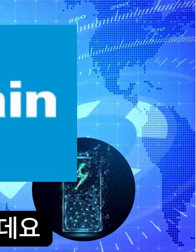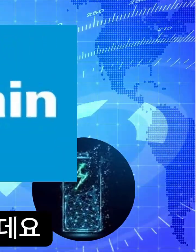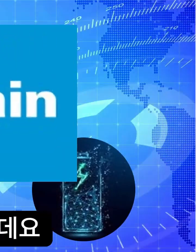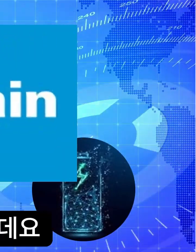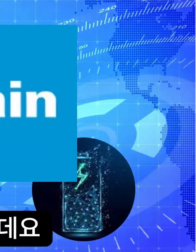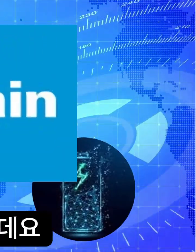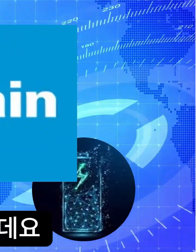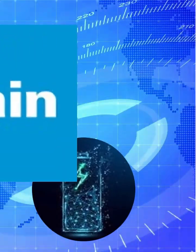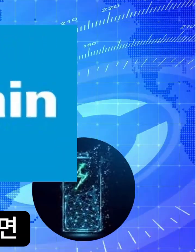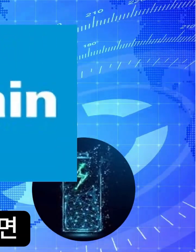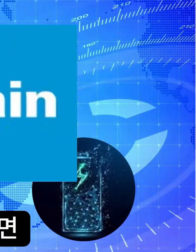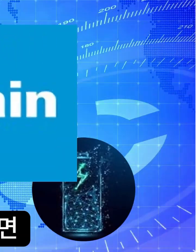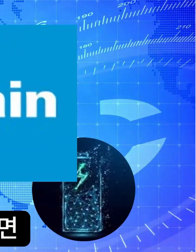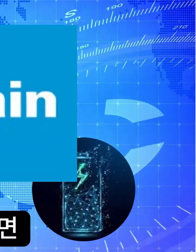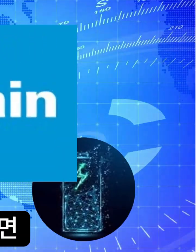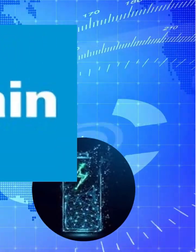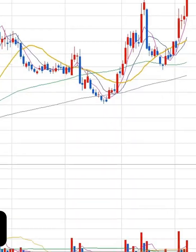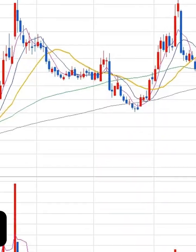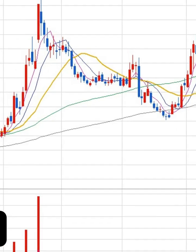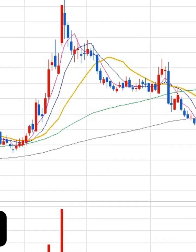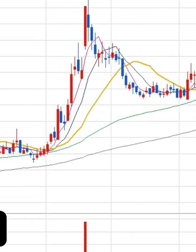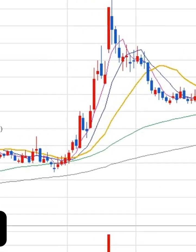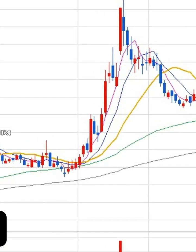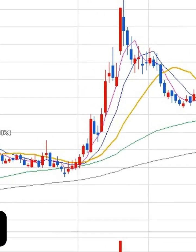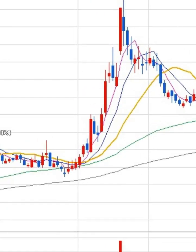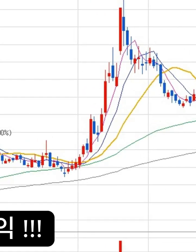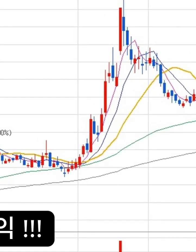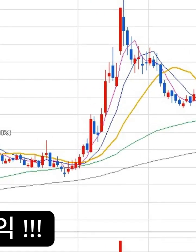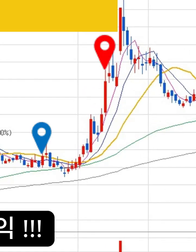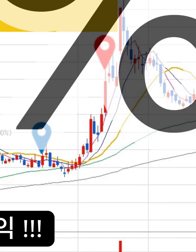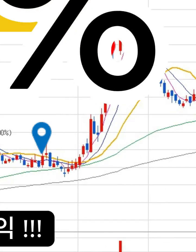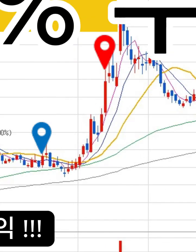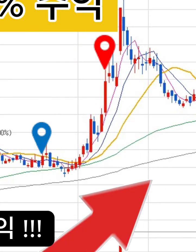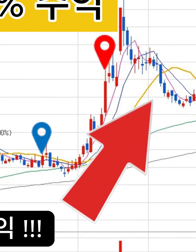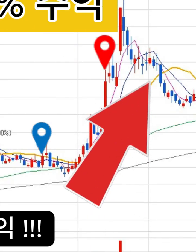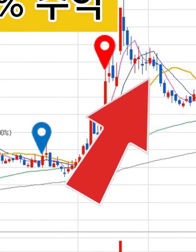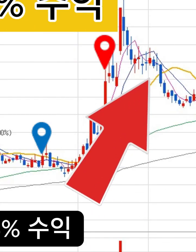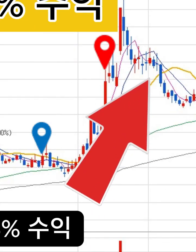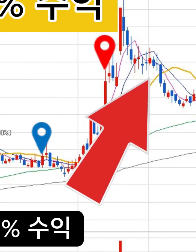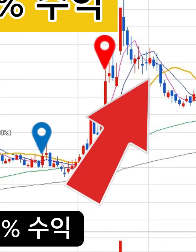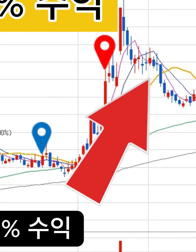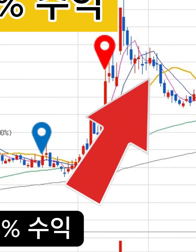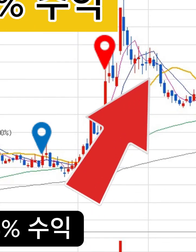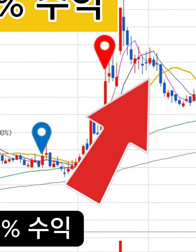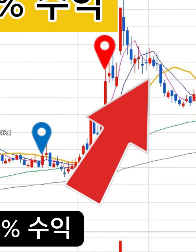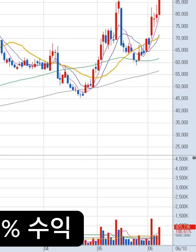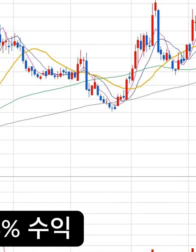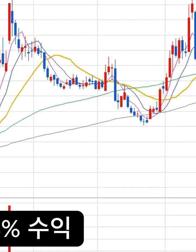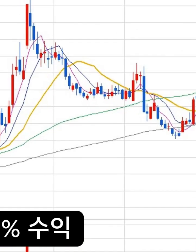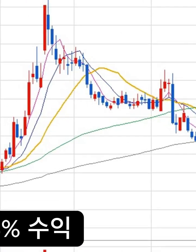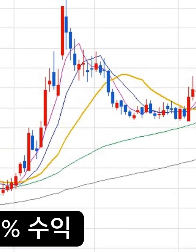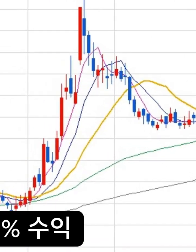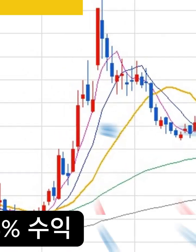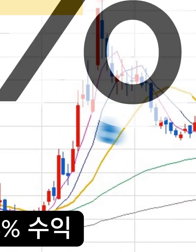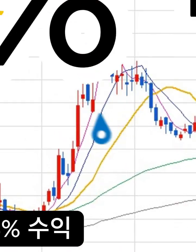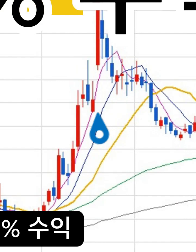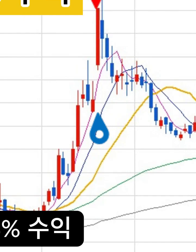홀딩스를 추천을 해드렸는데요. 자, 여기를 보시면 1월 17일 1차 69.25% 수익, 2월 19일